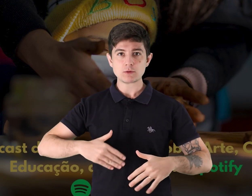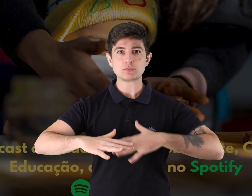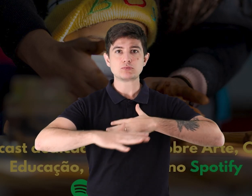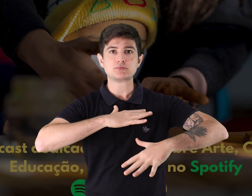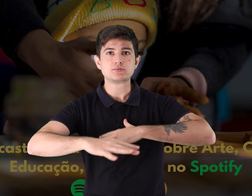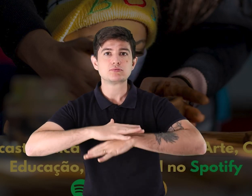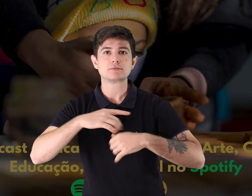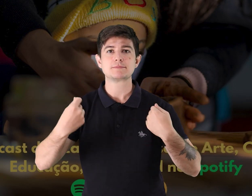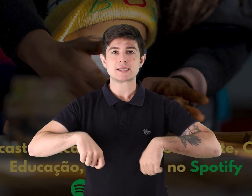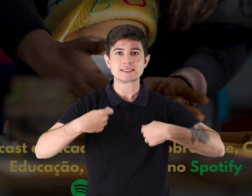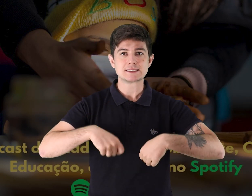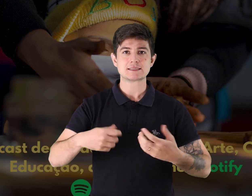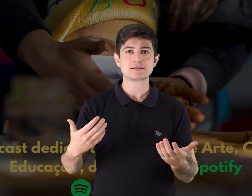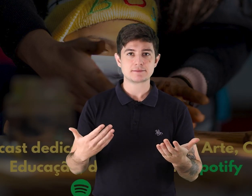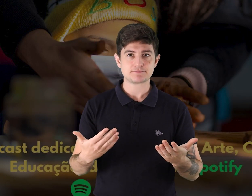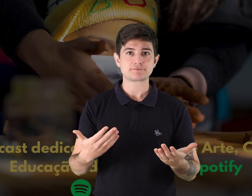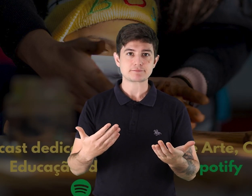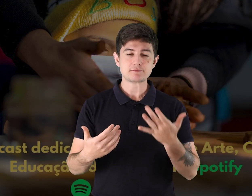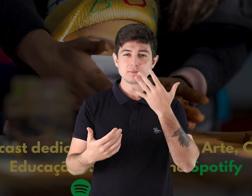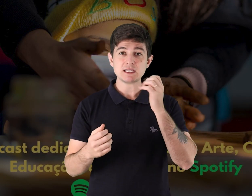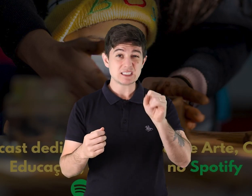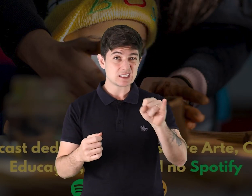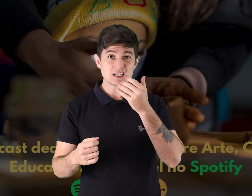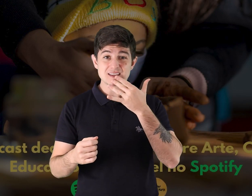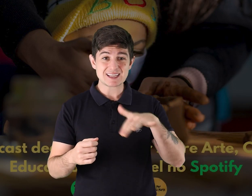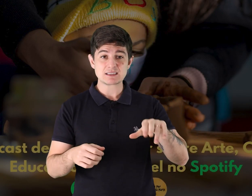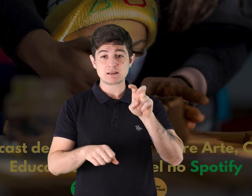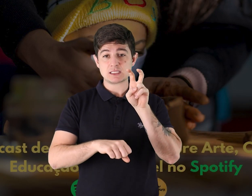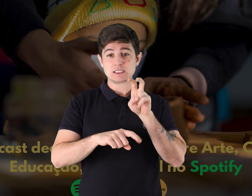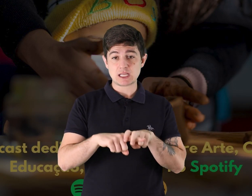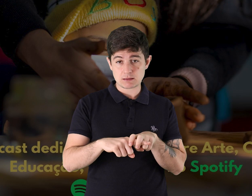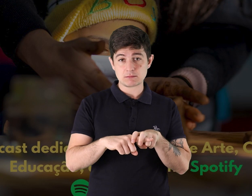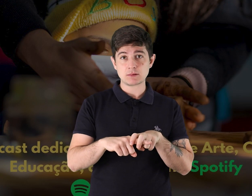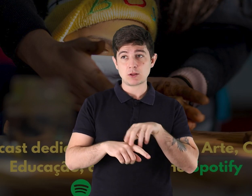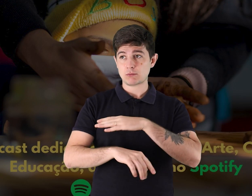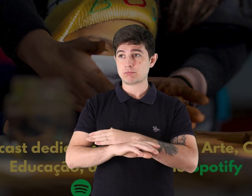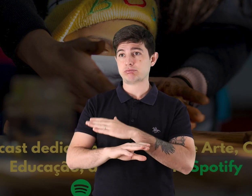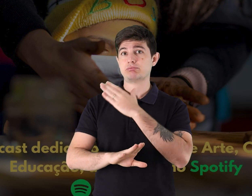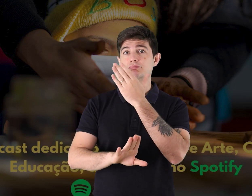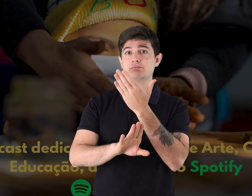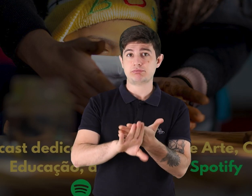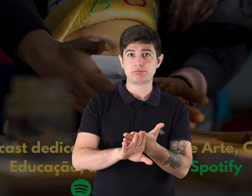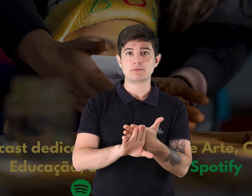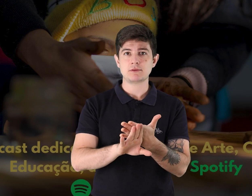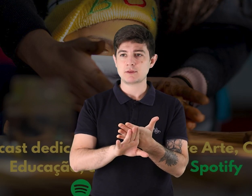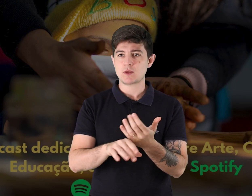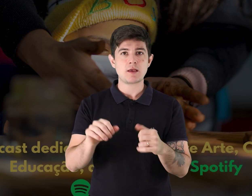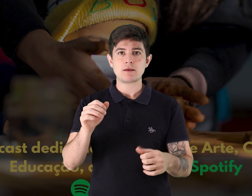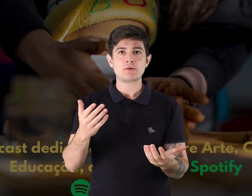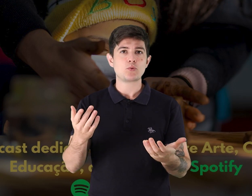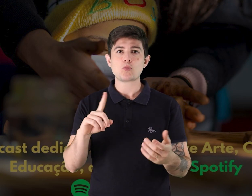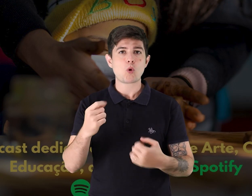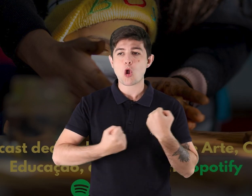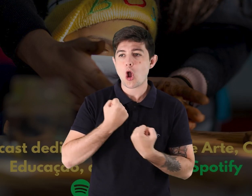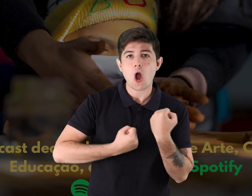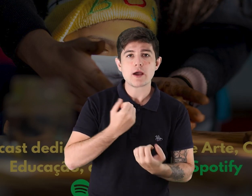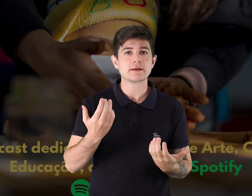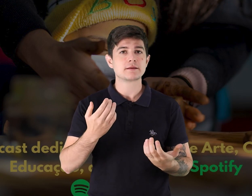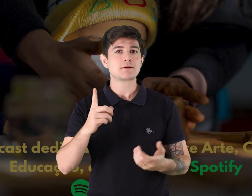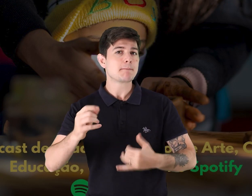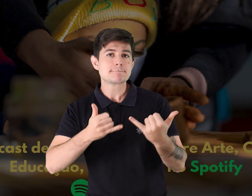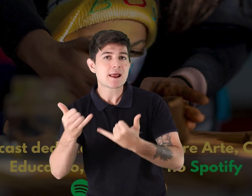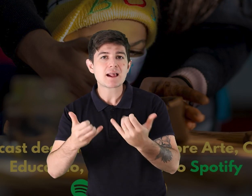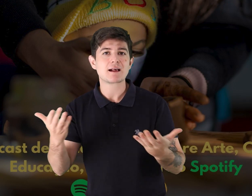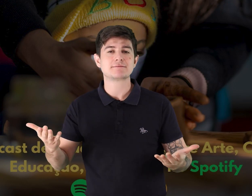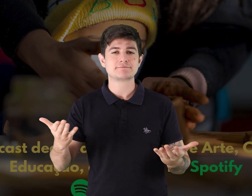motor. Até problema de visão também. E a criança que fica o tempo todo sentada, né, ela